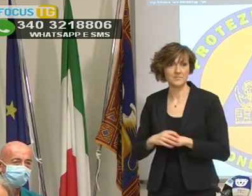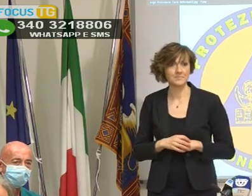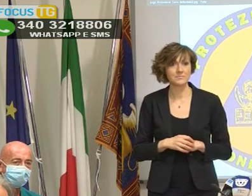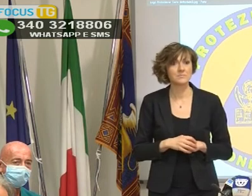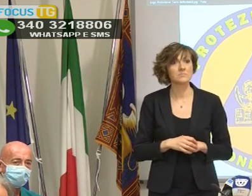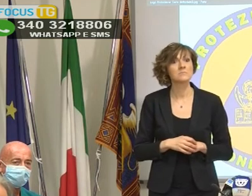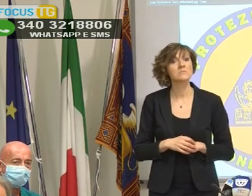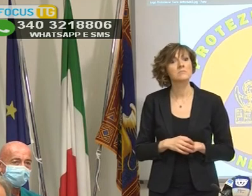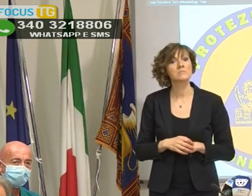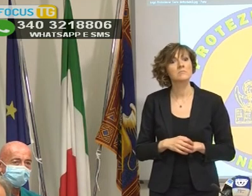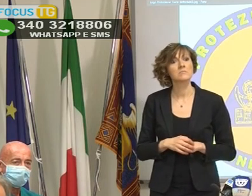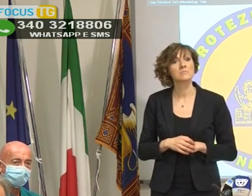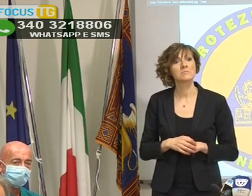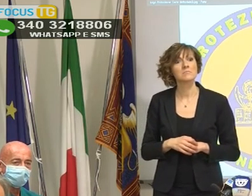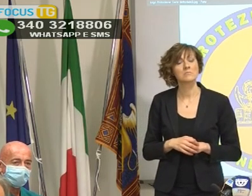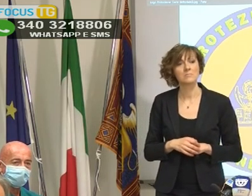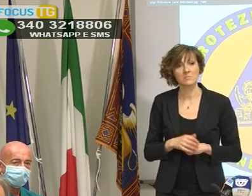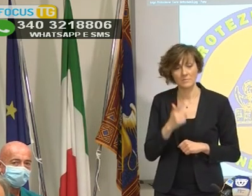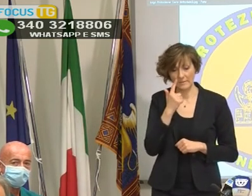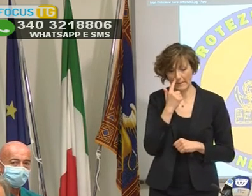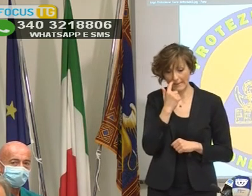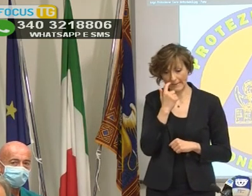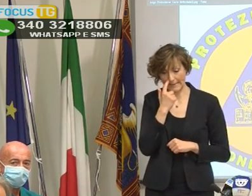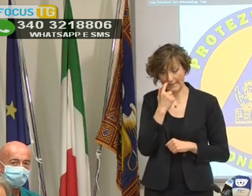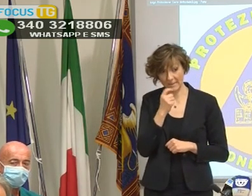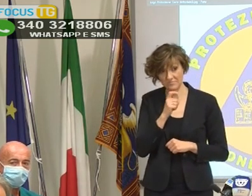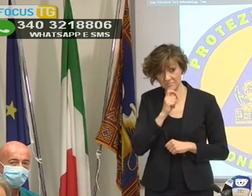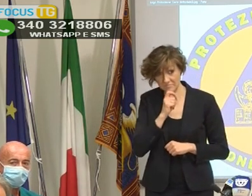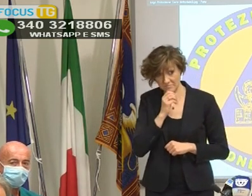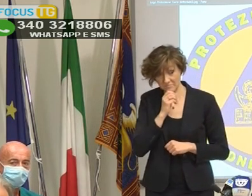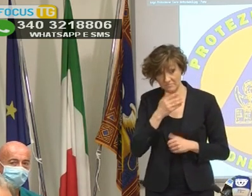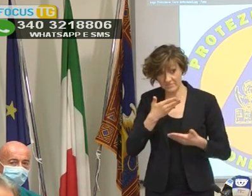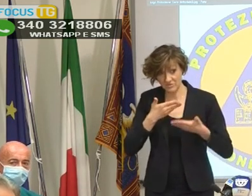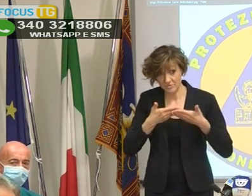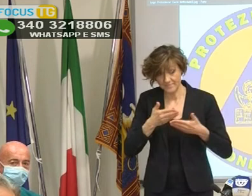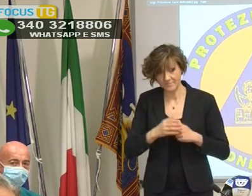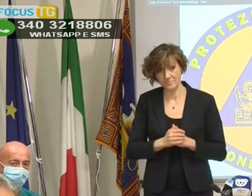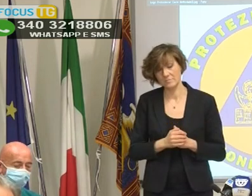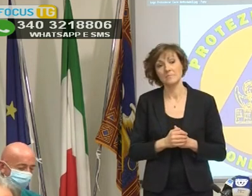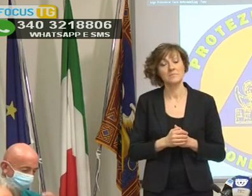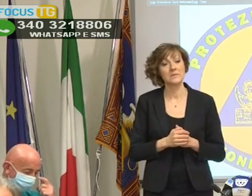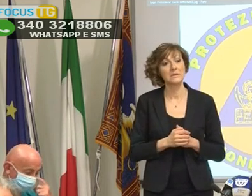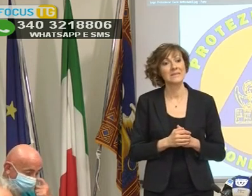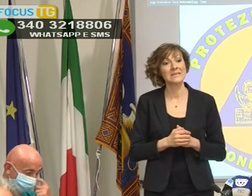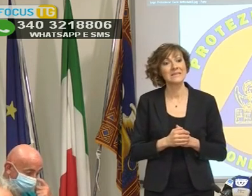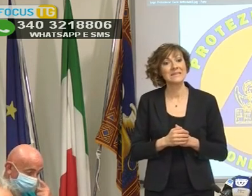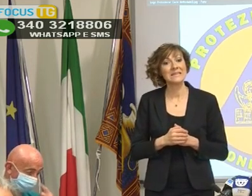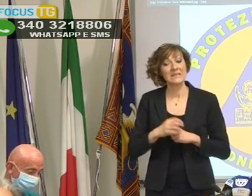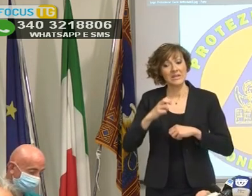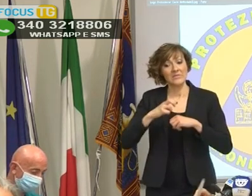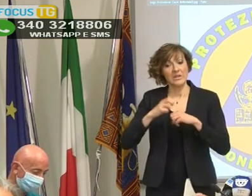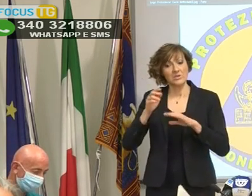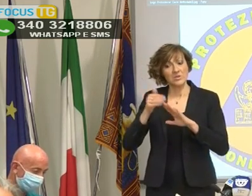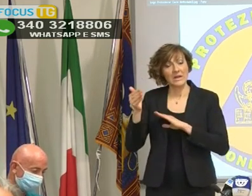Prego. Se stai vicino al microfono mi fai una cortesia. Extra virus, Presidente, due domande. Prego. La prima